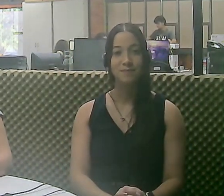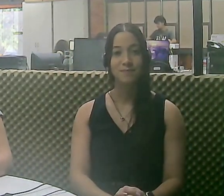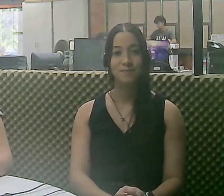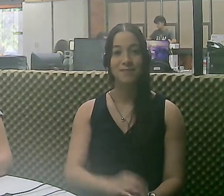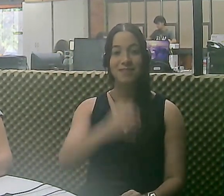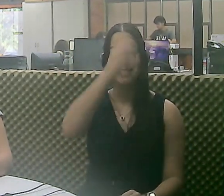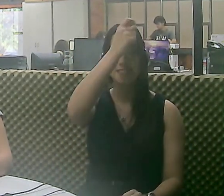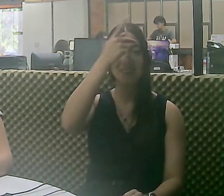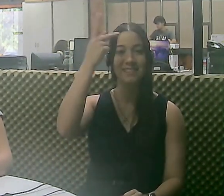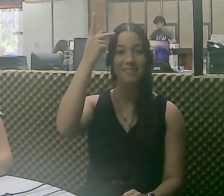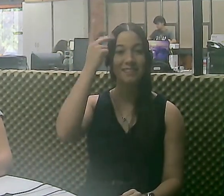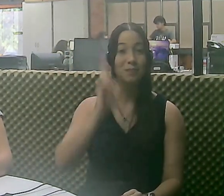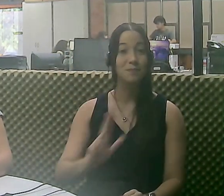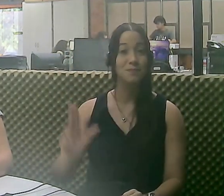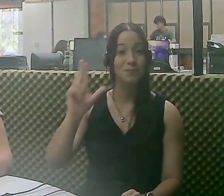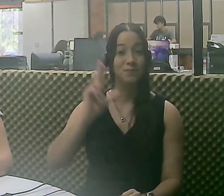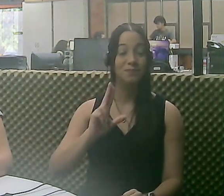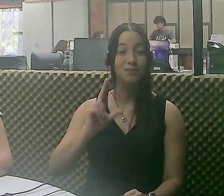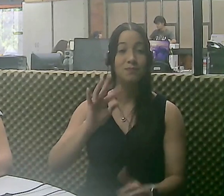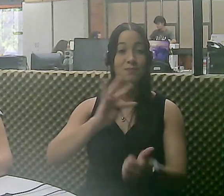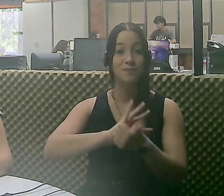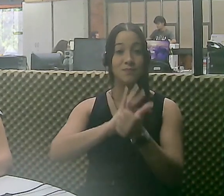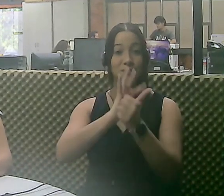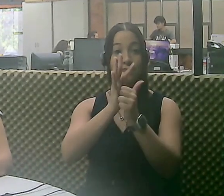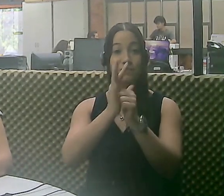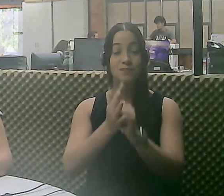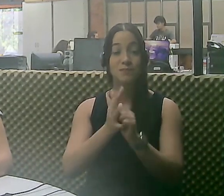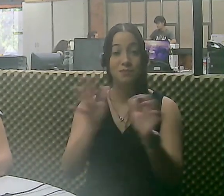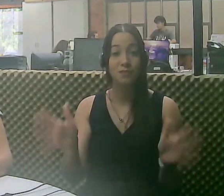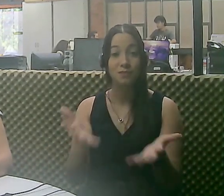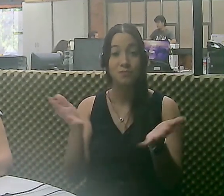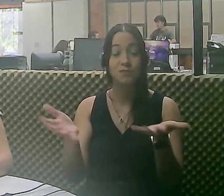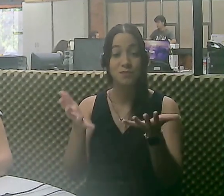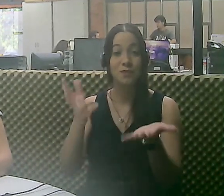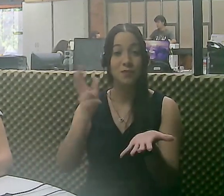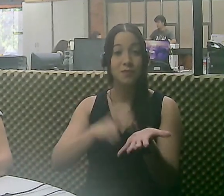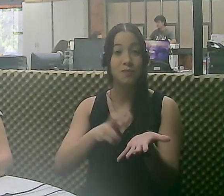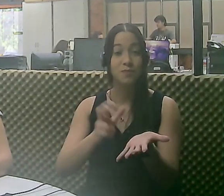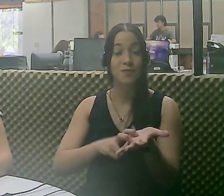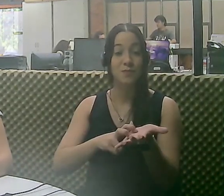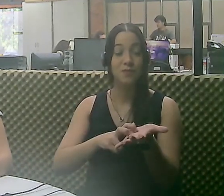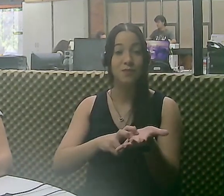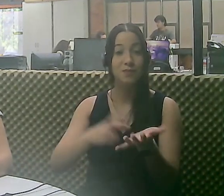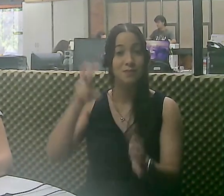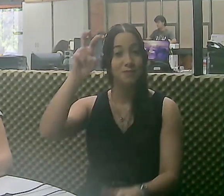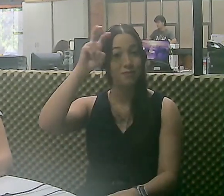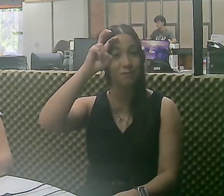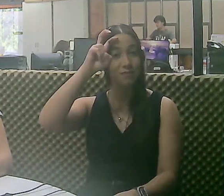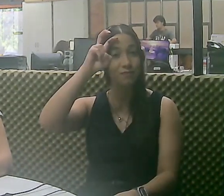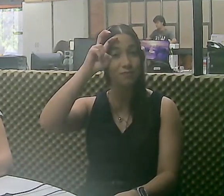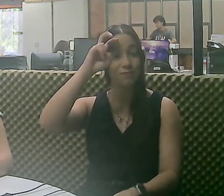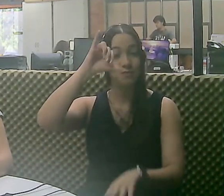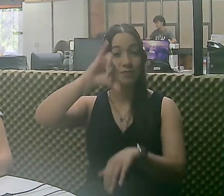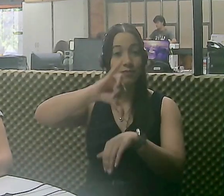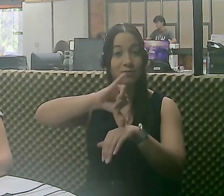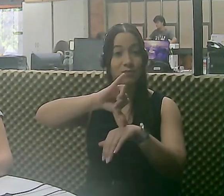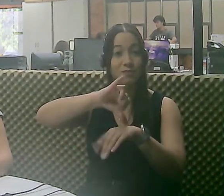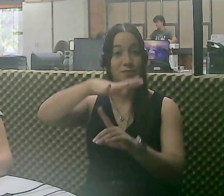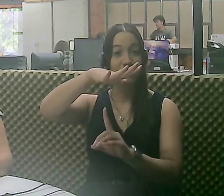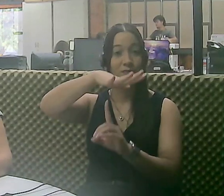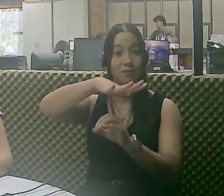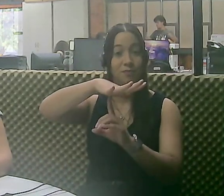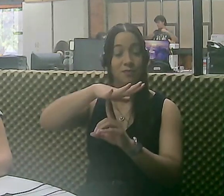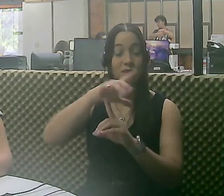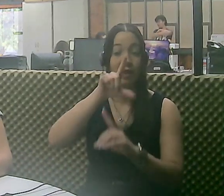A Prefeitura de Uberlândia, por meio da FUTEL, promoveu na manhã desta quinta-feira, no quiosque central do Parque do